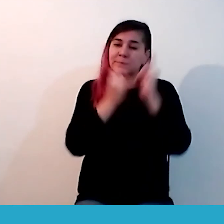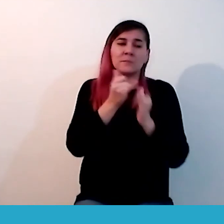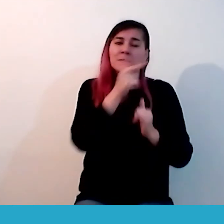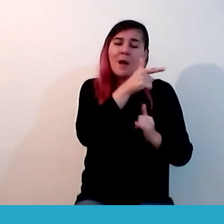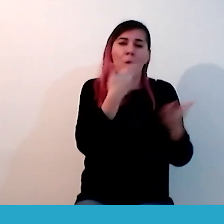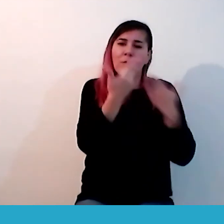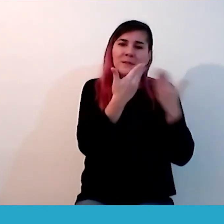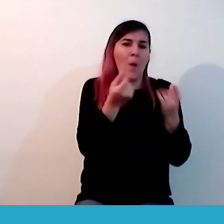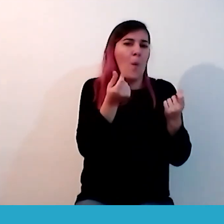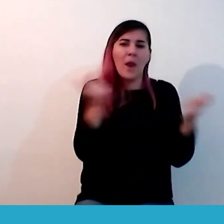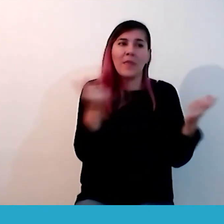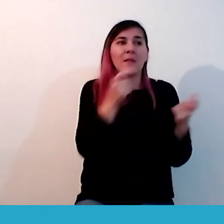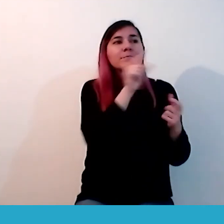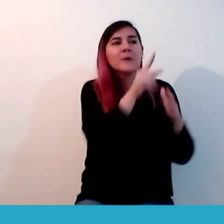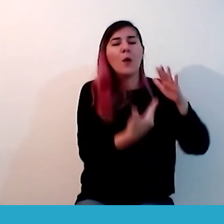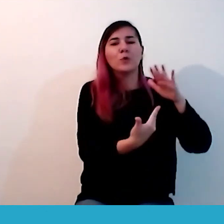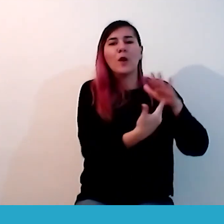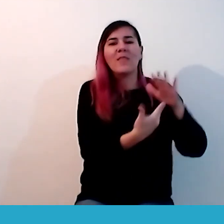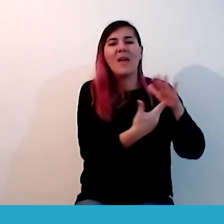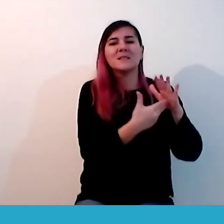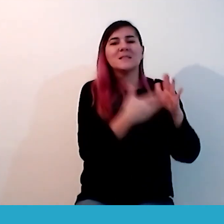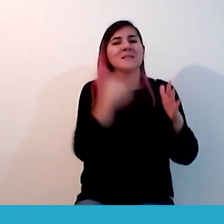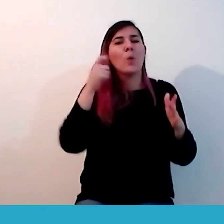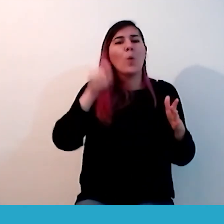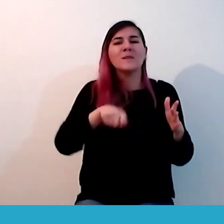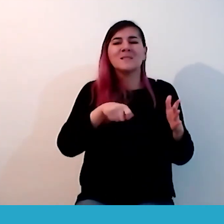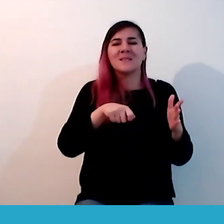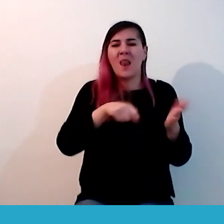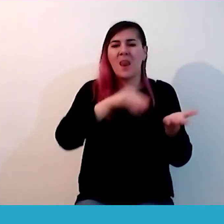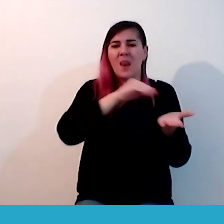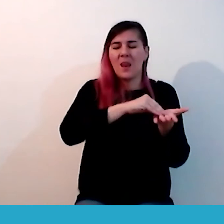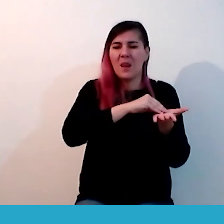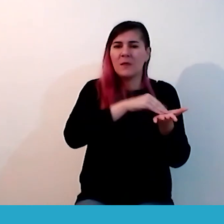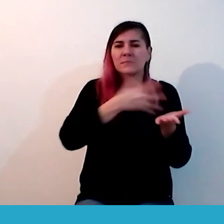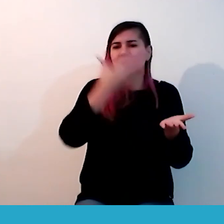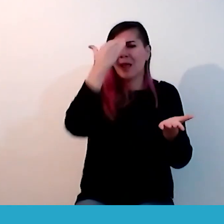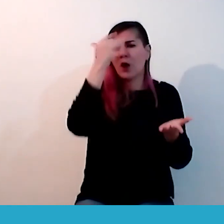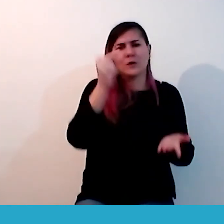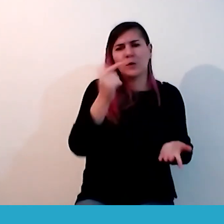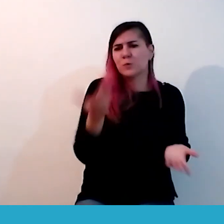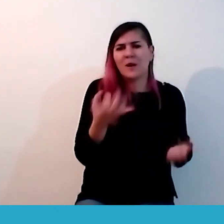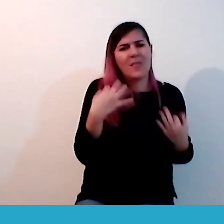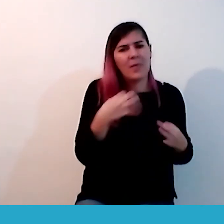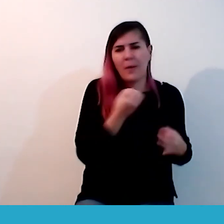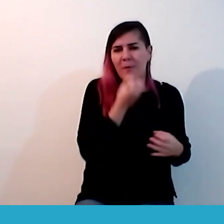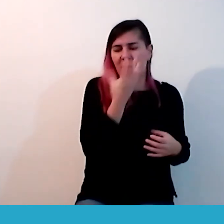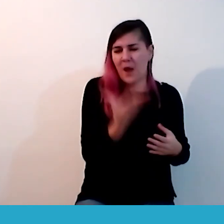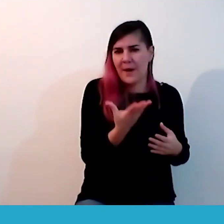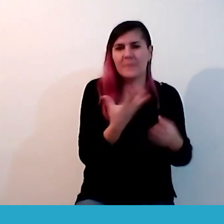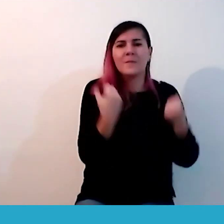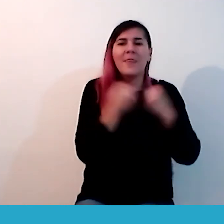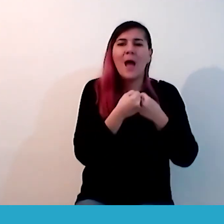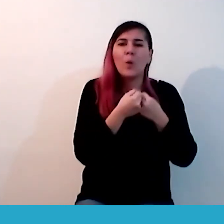validez, debiendo las autoridades administrativas y judiciales declararla inconstitucional en cumplimiento del artículo 41 de la Constitución